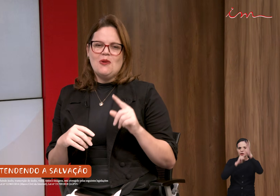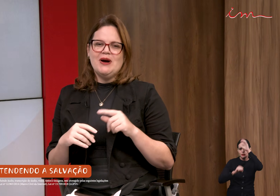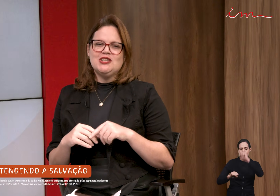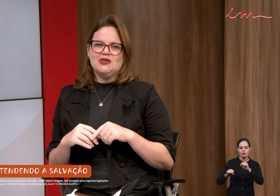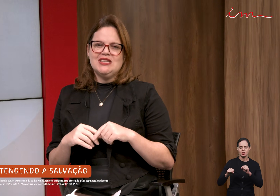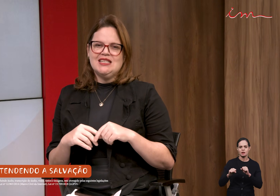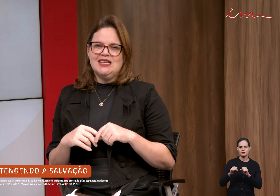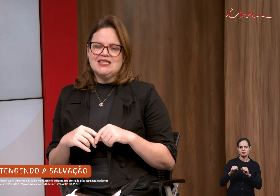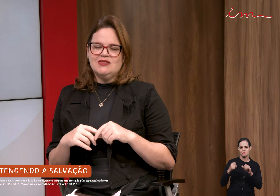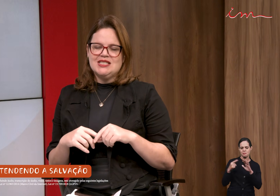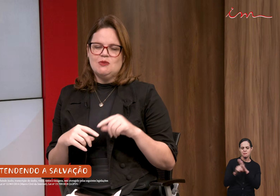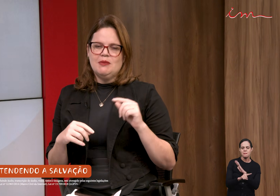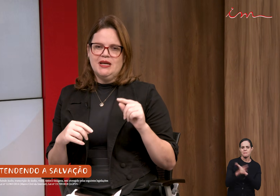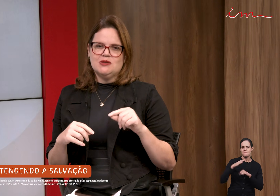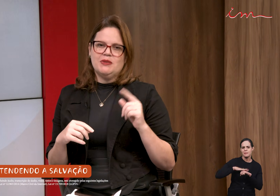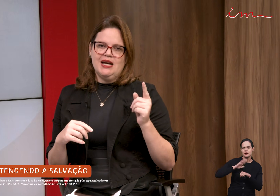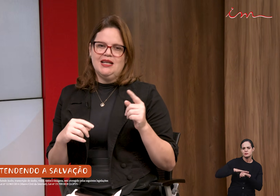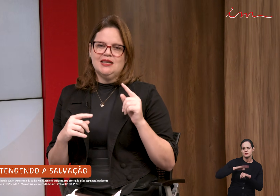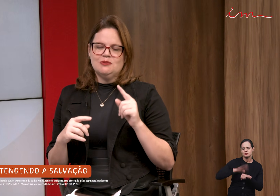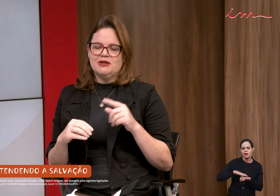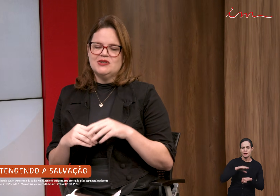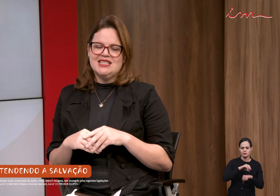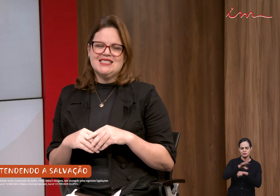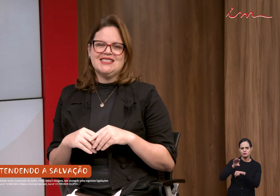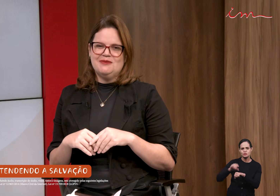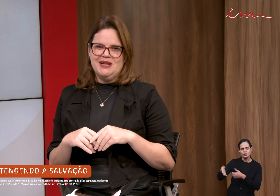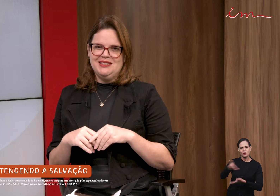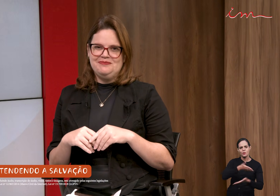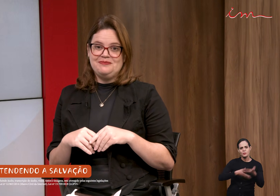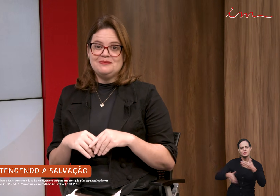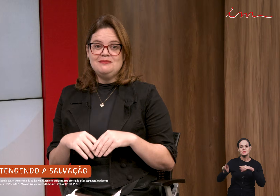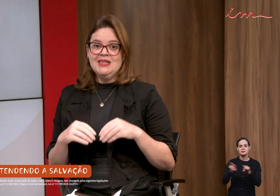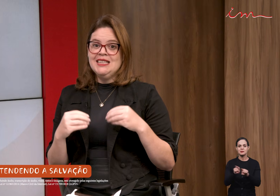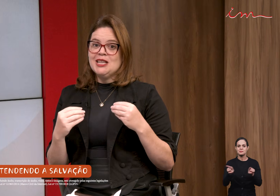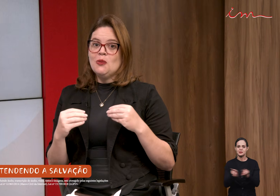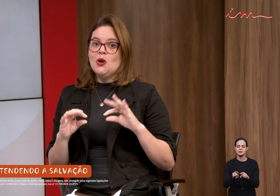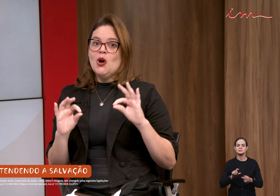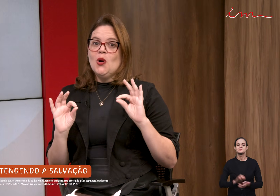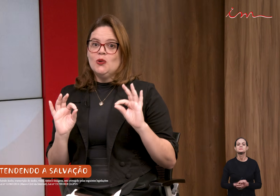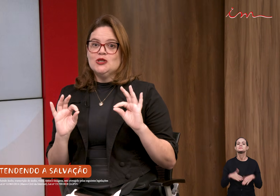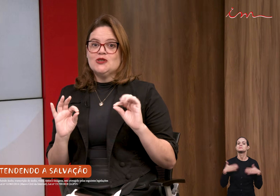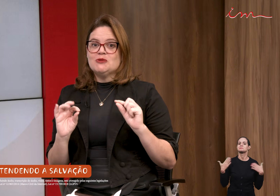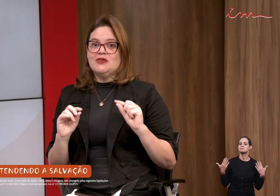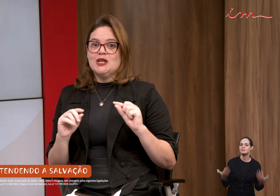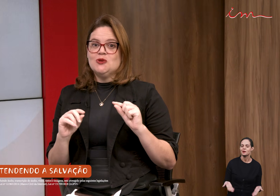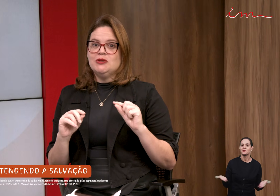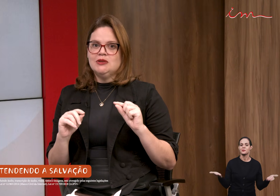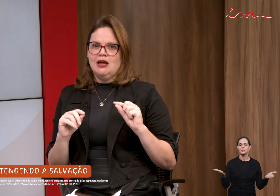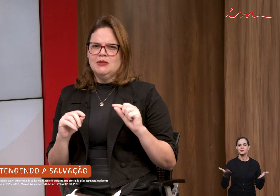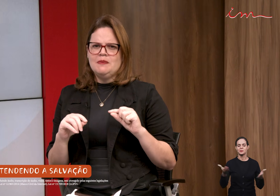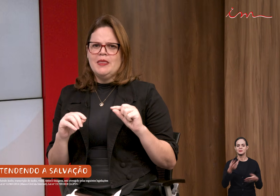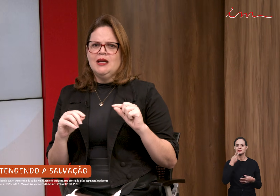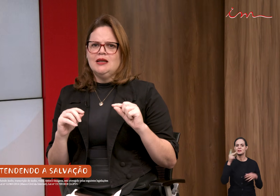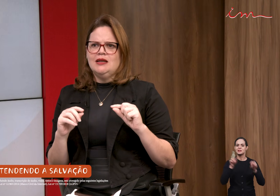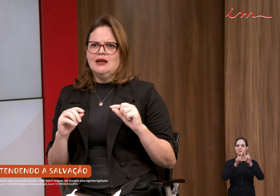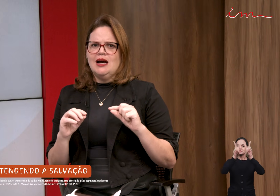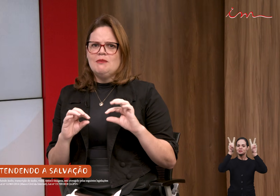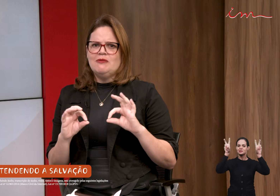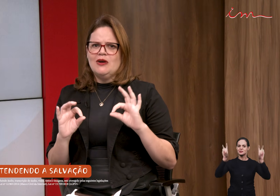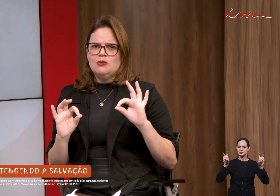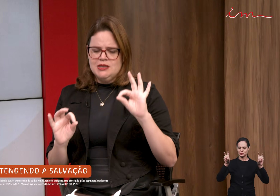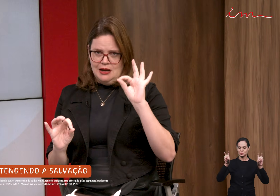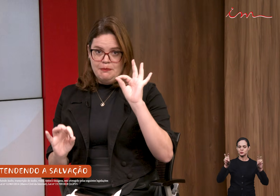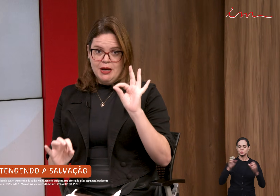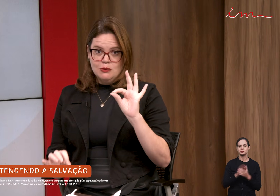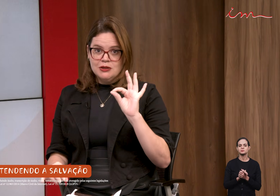mais. Compartilha, eu tenho certeza que vai ser uma bênção para ele, tanto para vocês também. Então, hoje nós vamos falar sobre um tema que